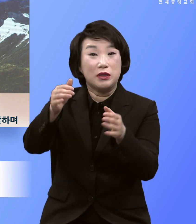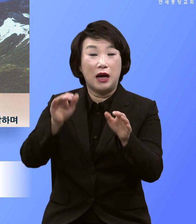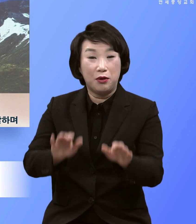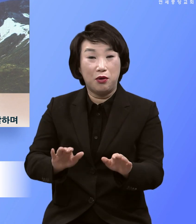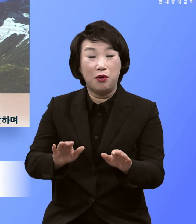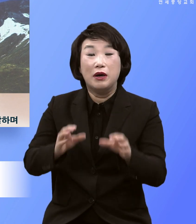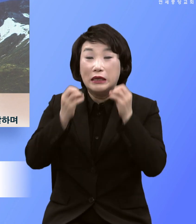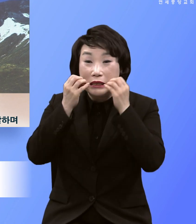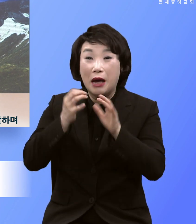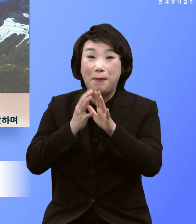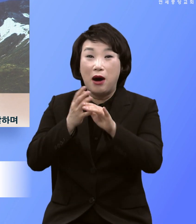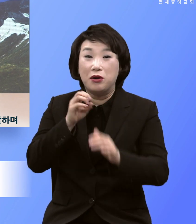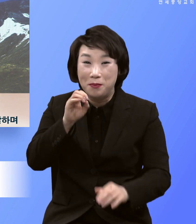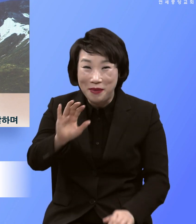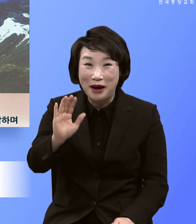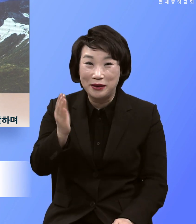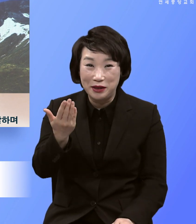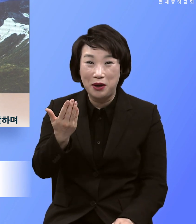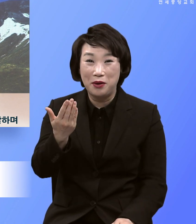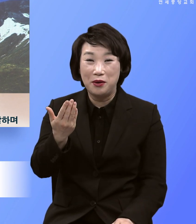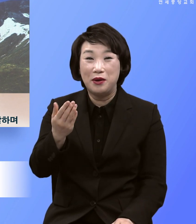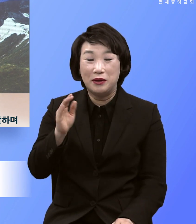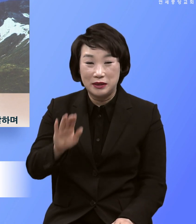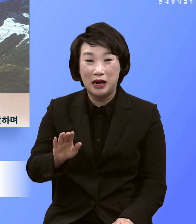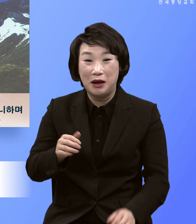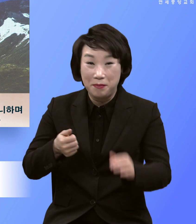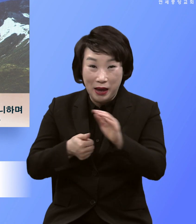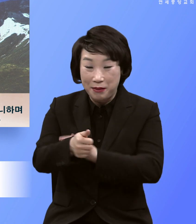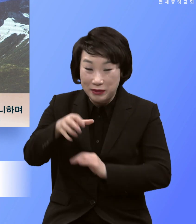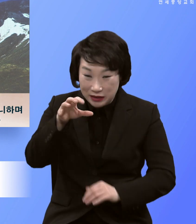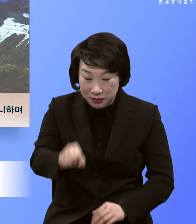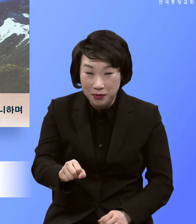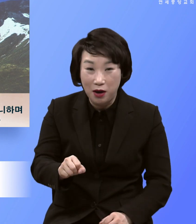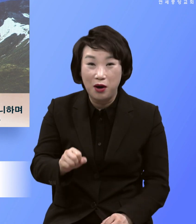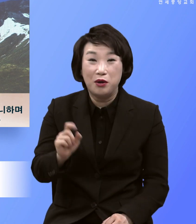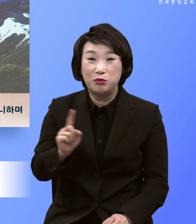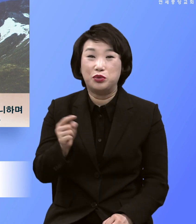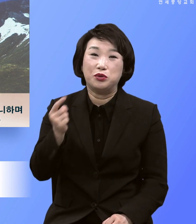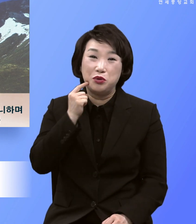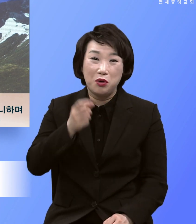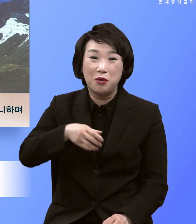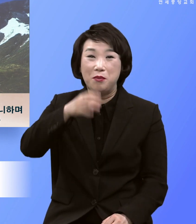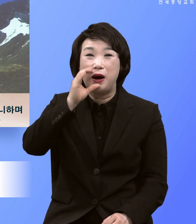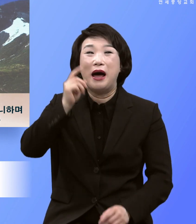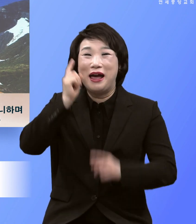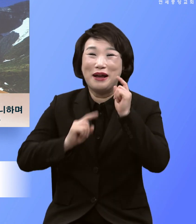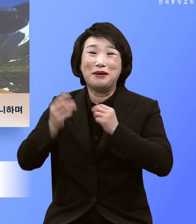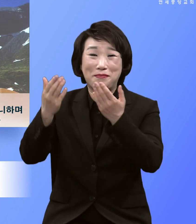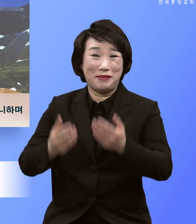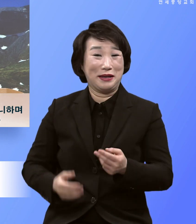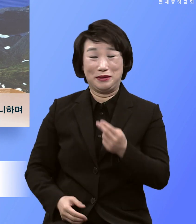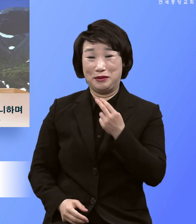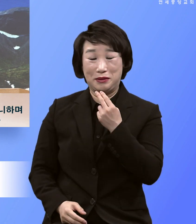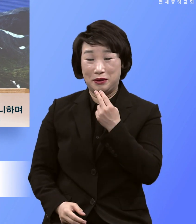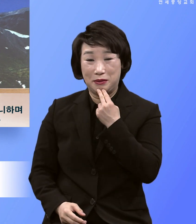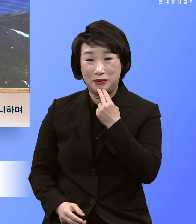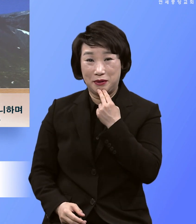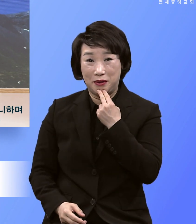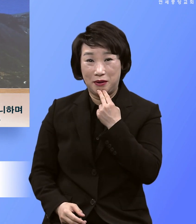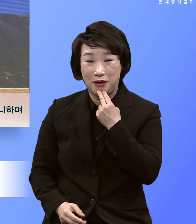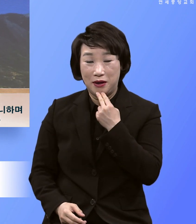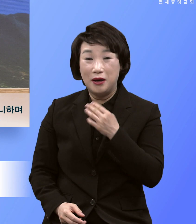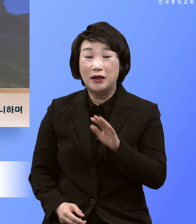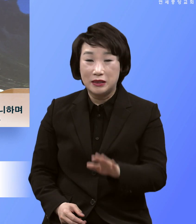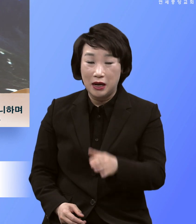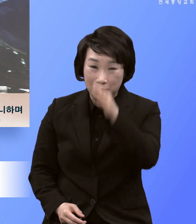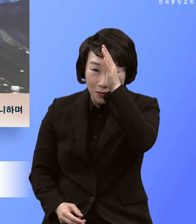쫓아내며 새 방언을 말하며 뱀을 집으며 무슨 독을 마실지라도 해를